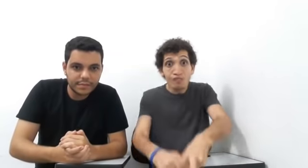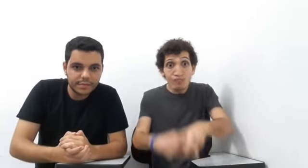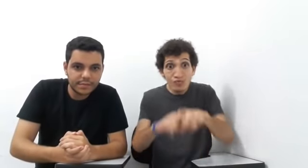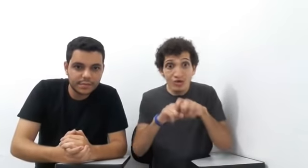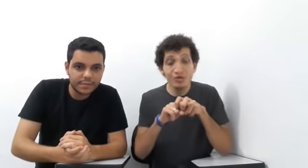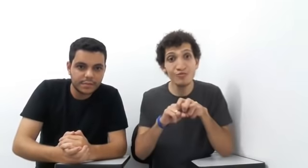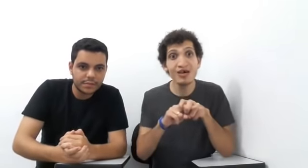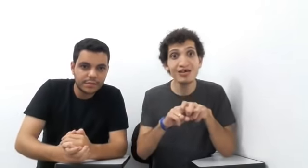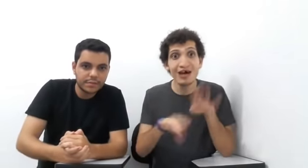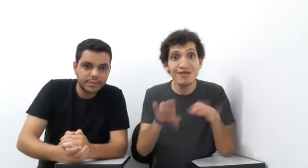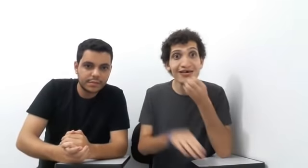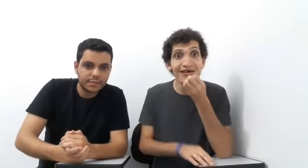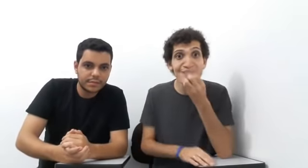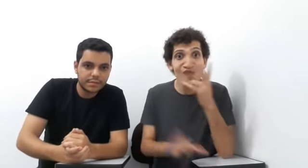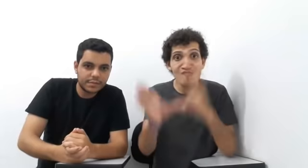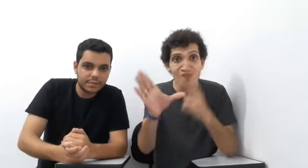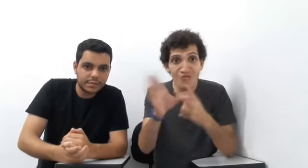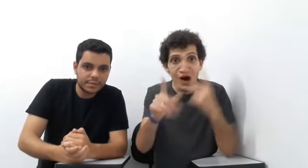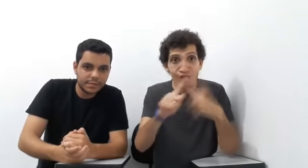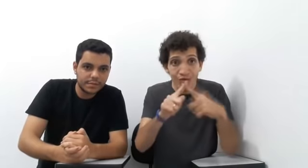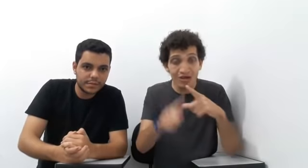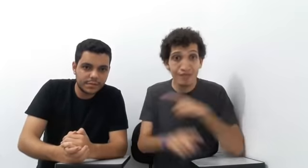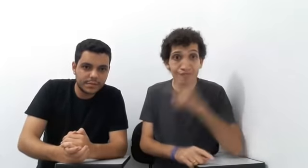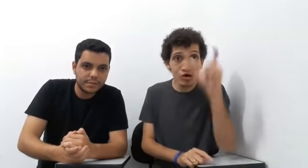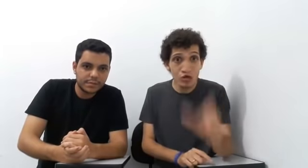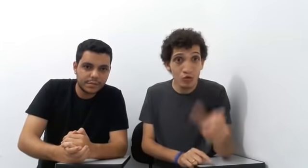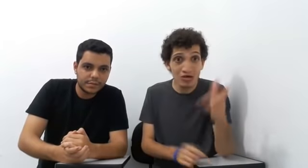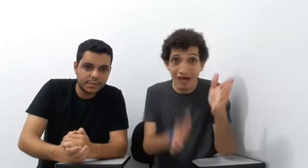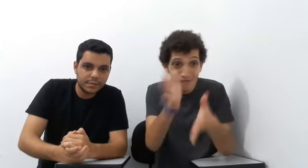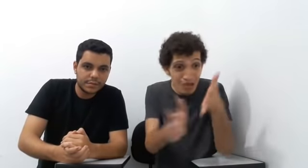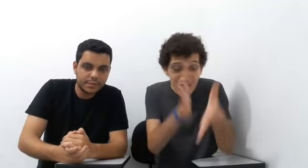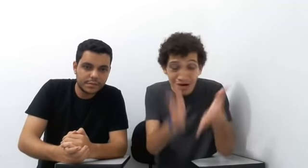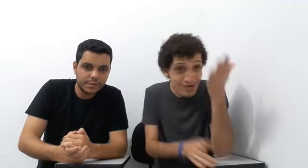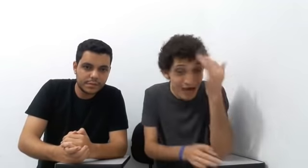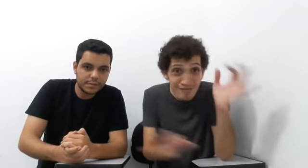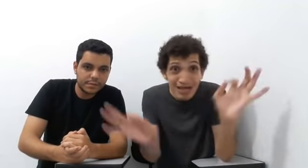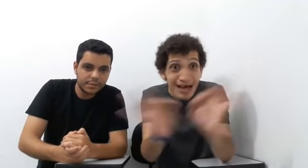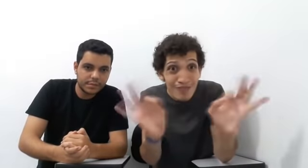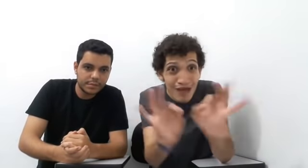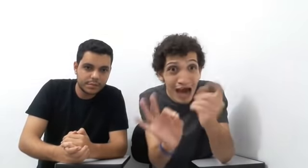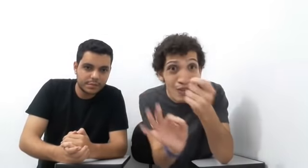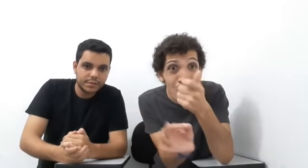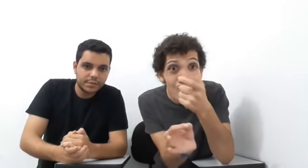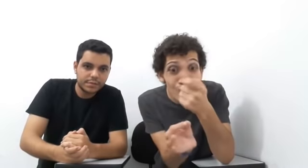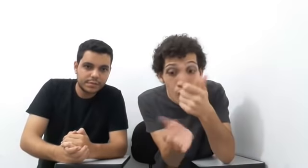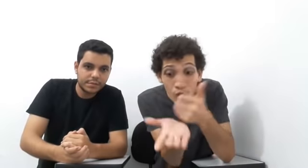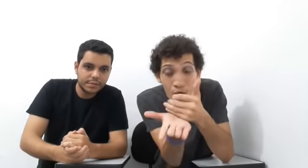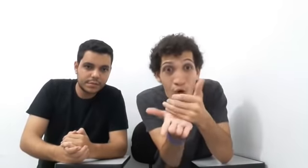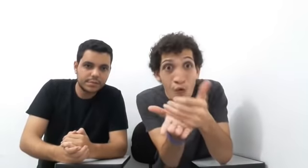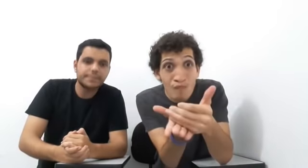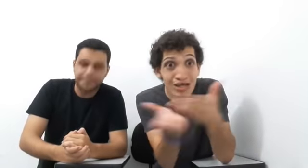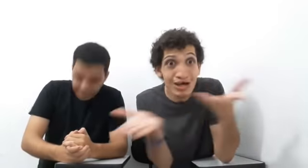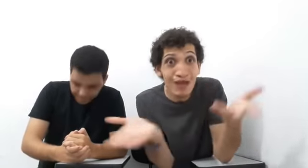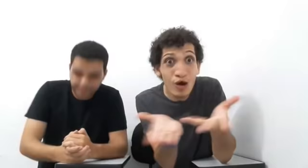Por isso, né, que às vezes é bom bigodar, porque tem pessoa que a Libra não sabe nada, começando